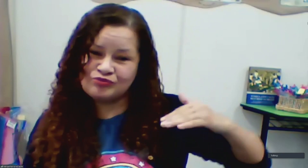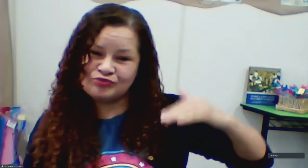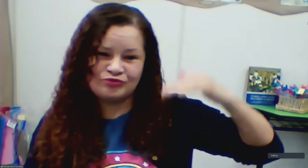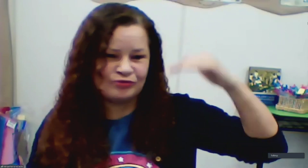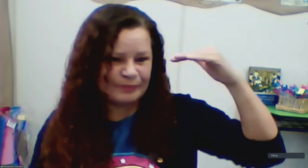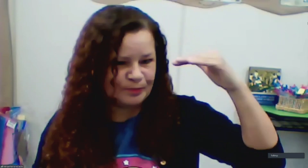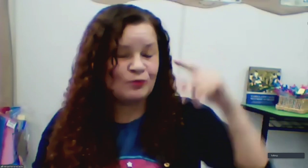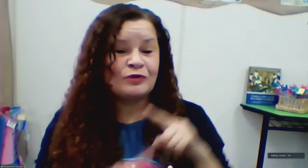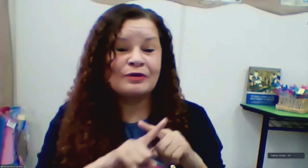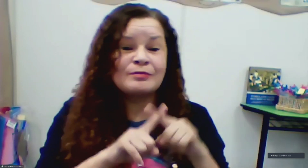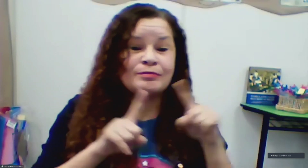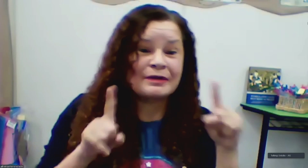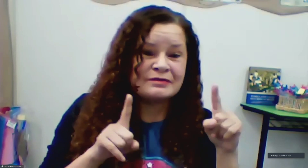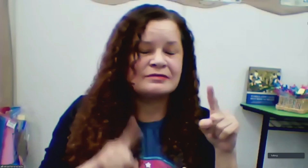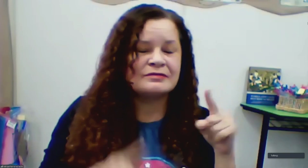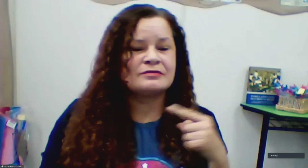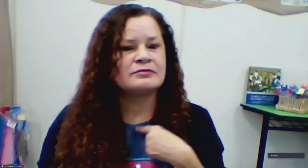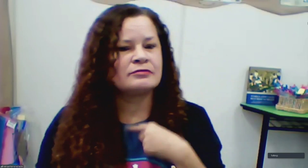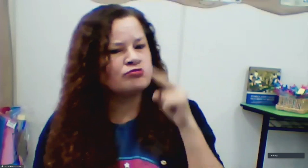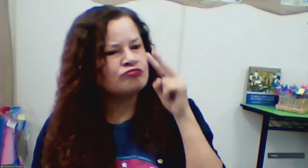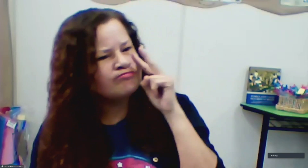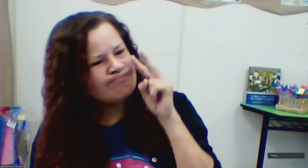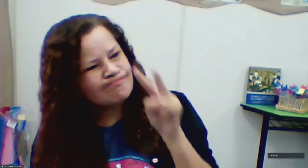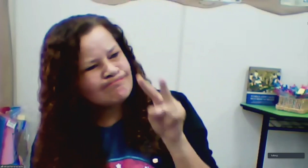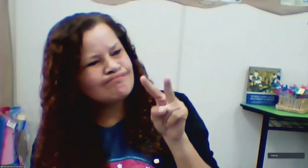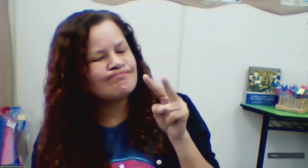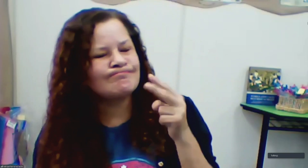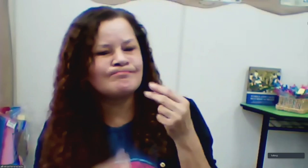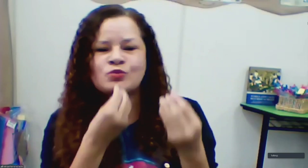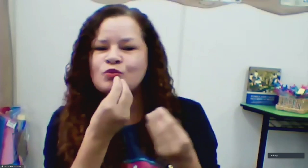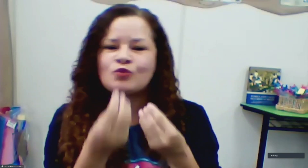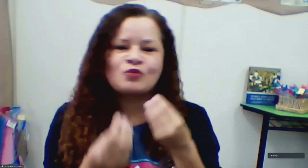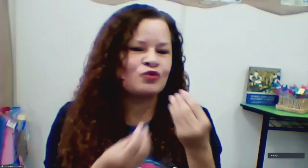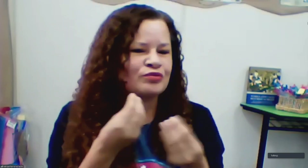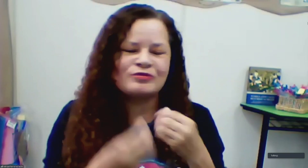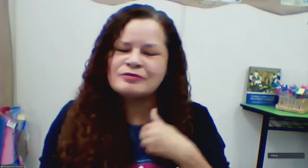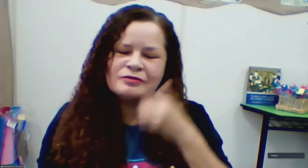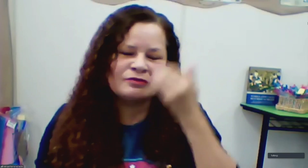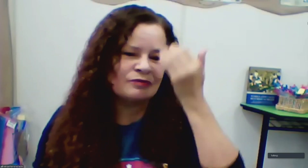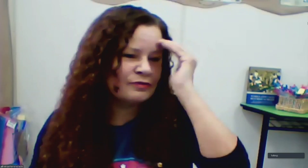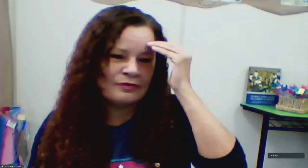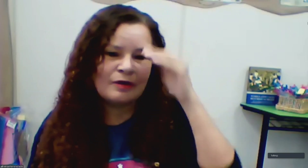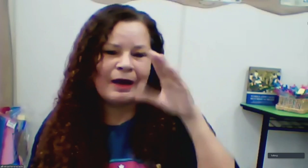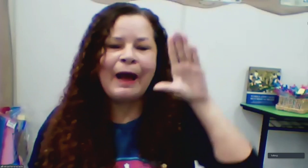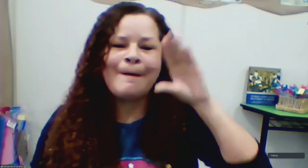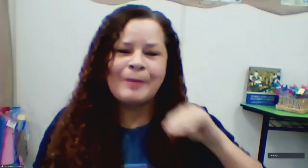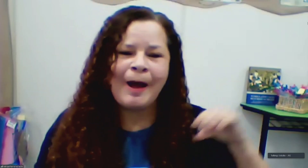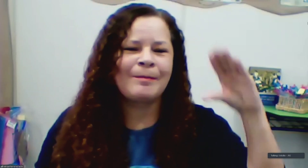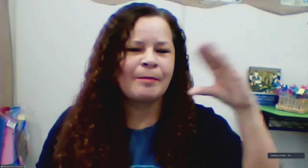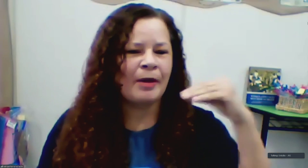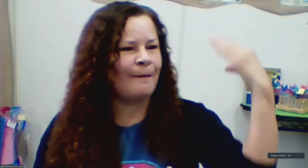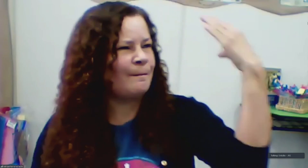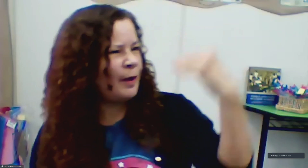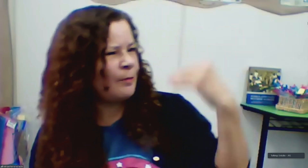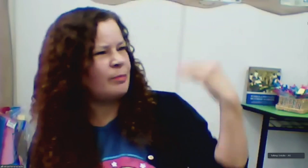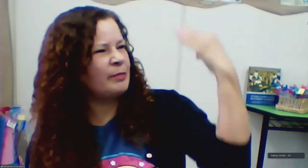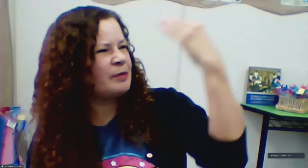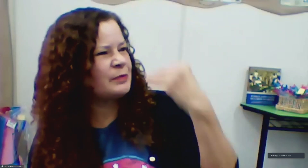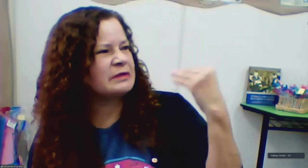vi como que eu vou entender a questão de oralização. Só via as pessoas gesticulando, isso me deixava um pouco nervosa, não